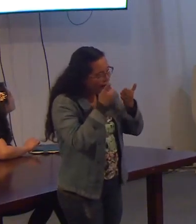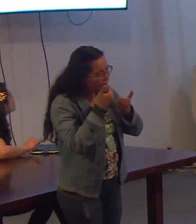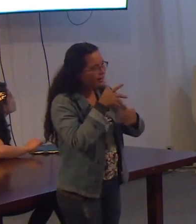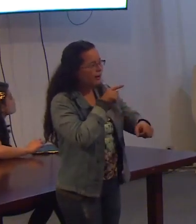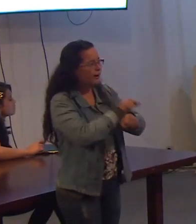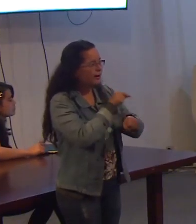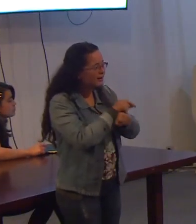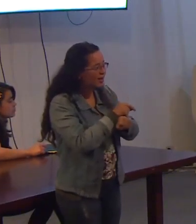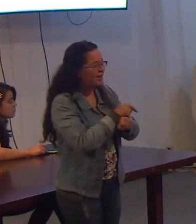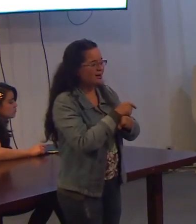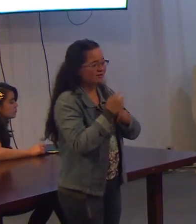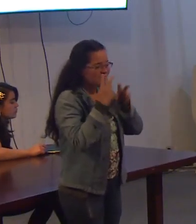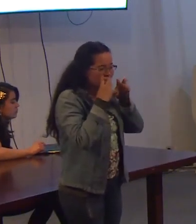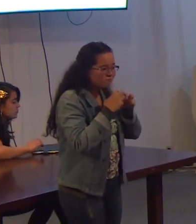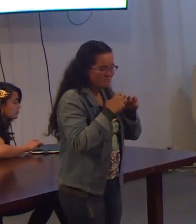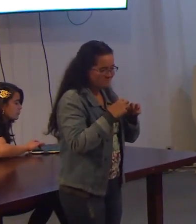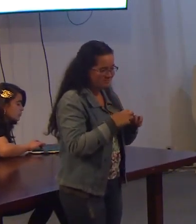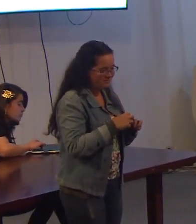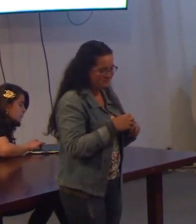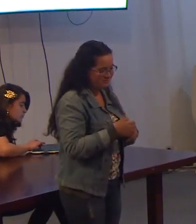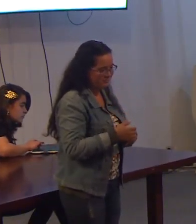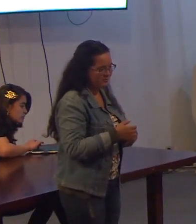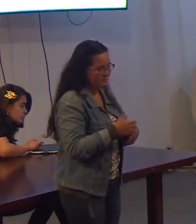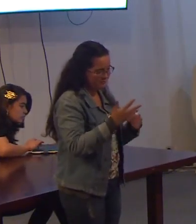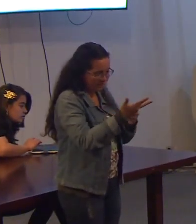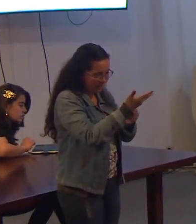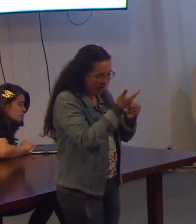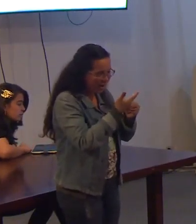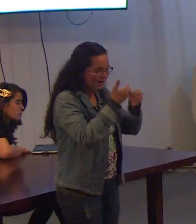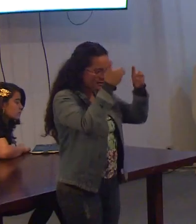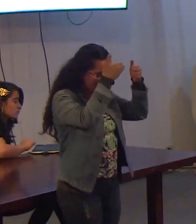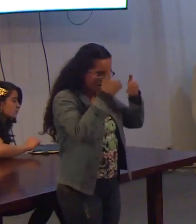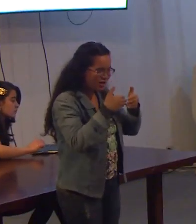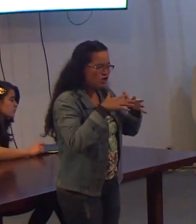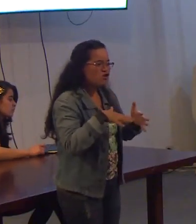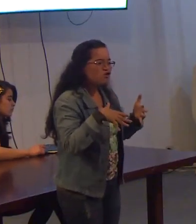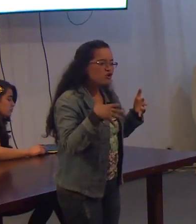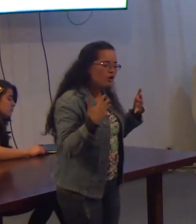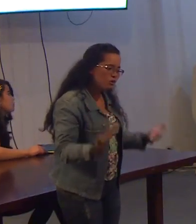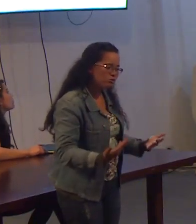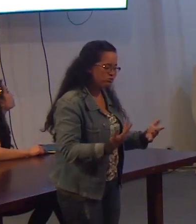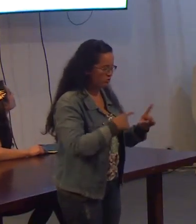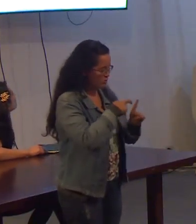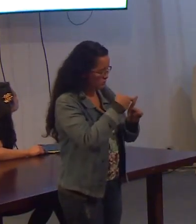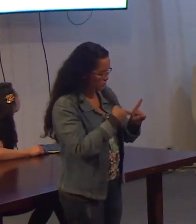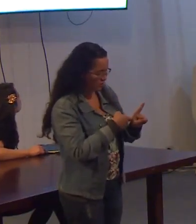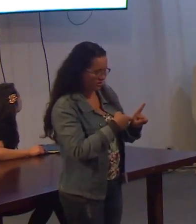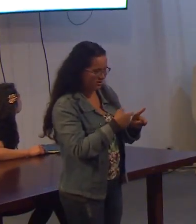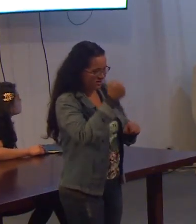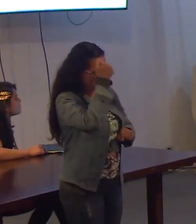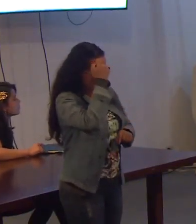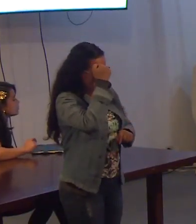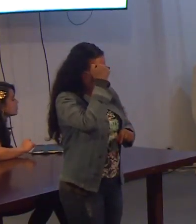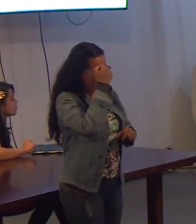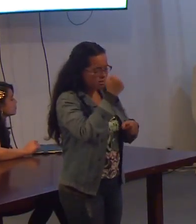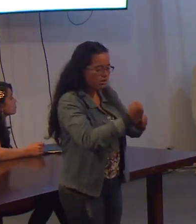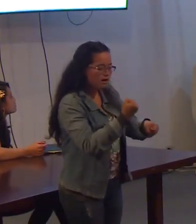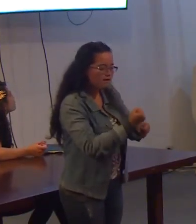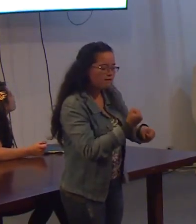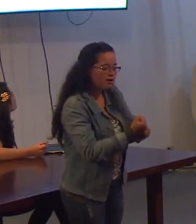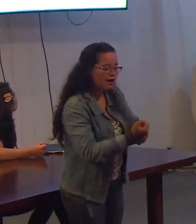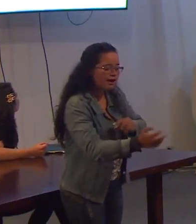de sistematizarte, pues básicamente en cuanto al arte y la discapacidad, y cómo el rol del docente en el trabajo con el otro,